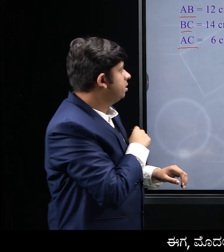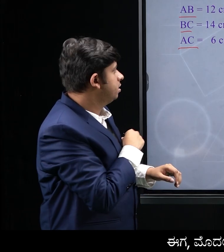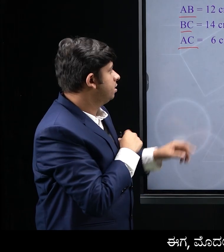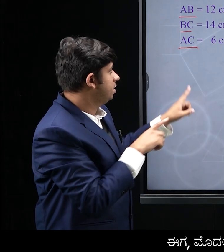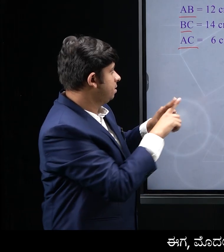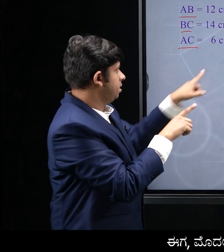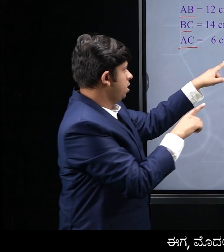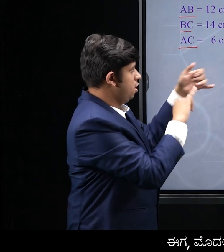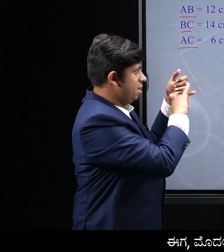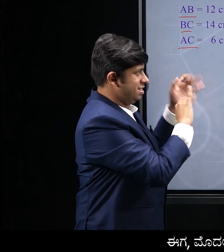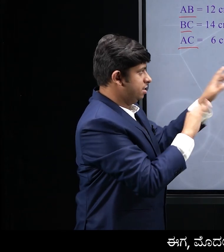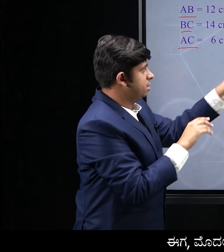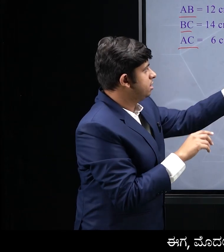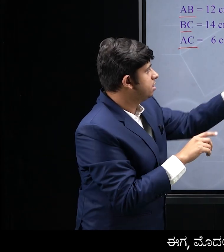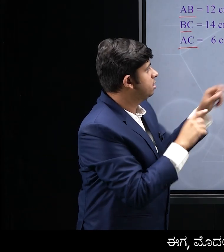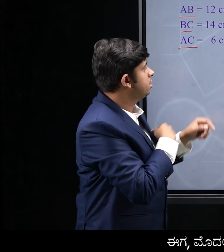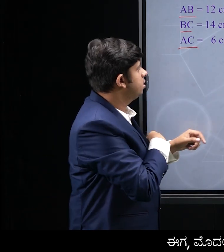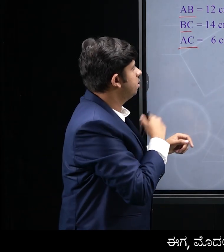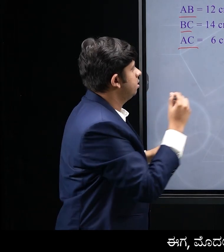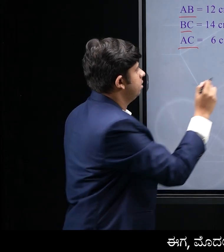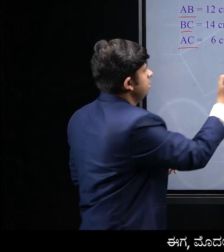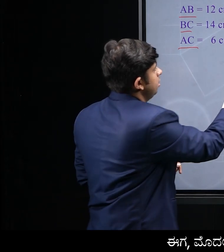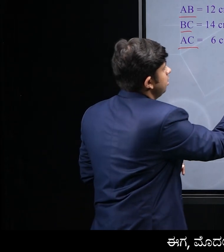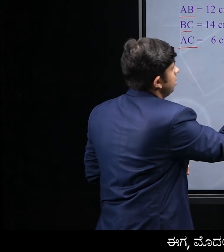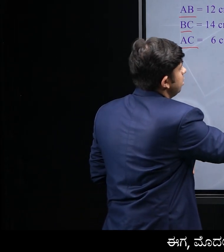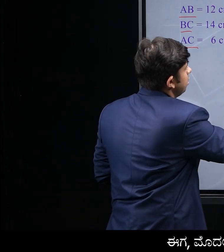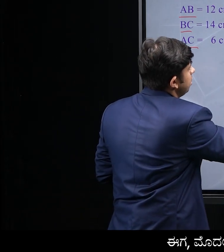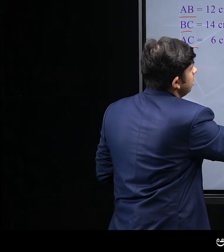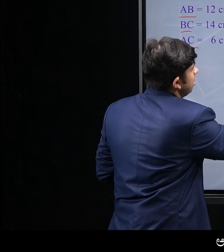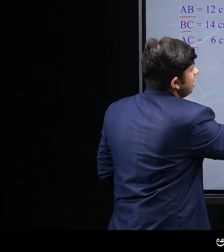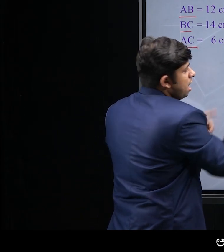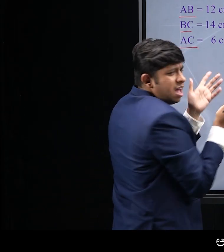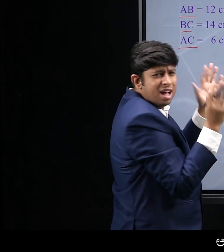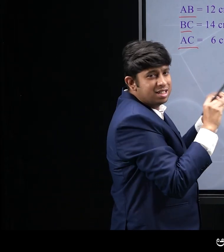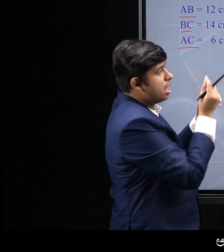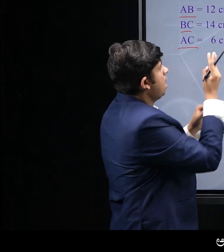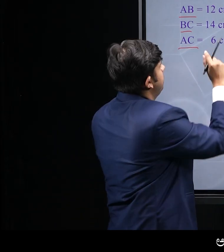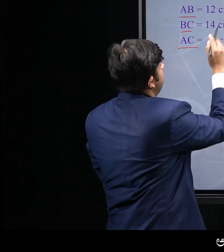ಈಗ ಮೊದಲು ಅರೆ ಪರಿಧಿಯನ್ನು ಕಂಡುಹಿಡಿಯಿರಿ. ಅಂದರೆ ಎಸ್ ಇಸ್ ಈಕ್ವಲ್ ಟು